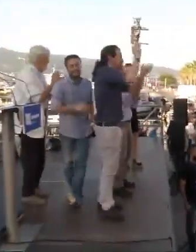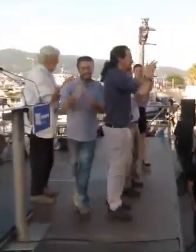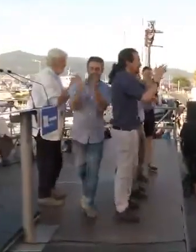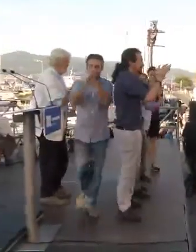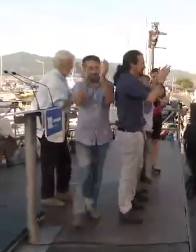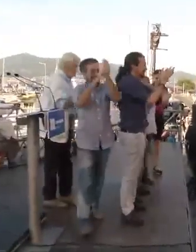marea